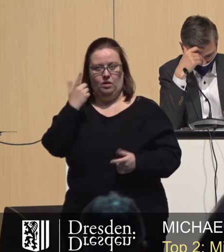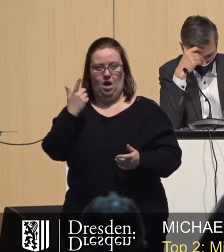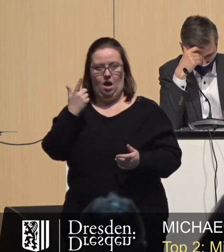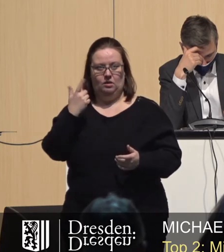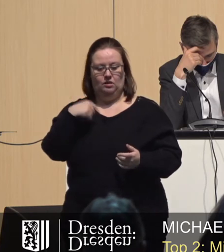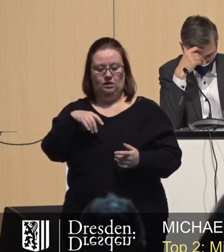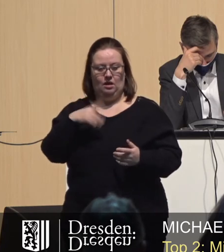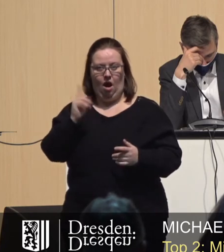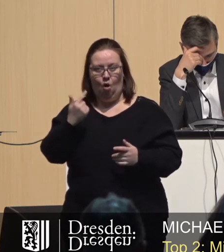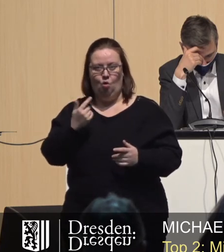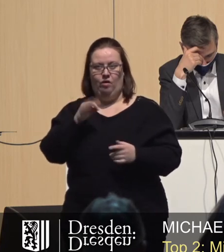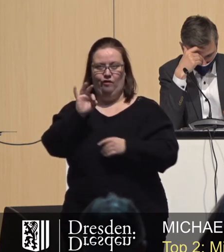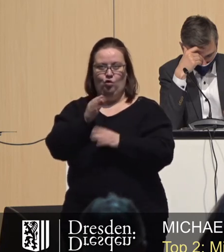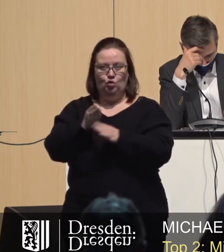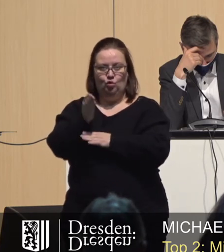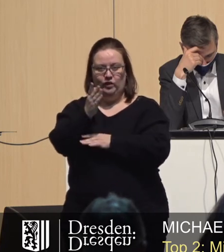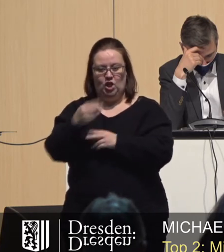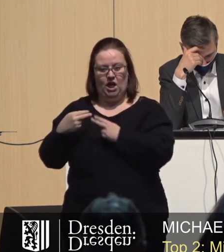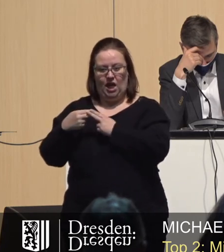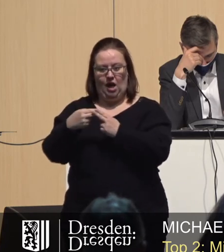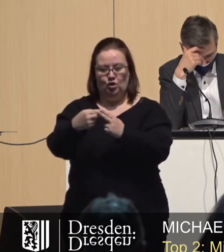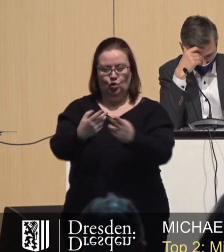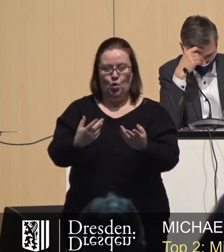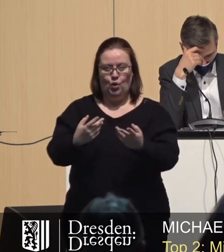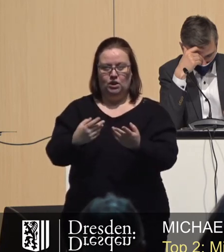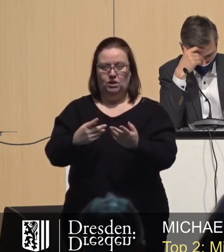Größenordnungen gegenwärtig auch für künftige Generationen